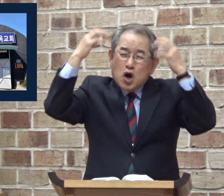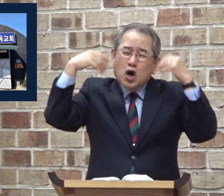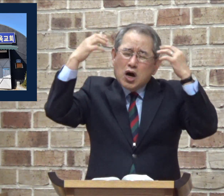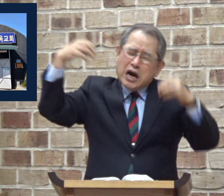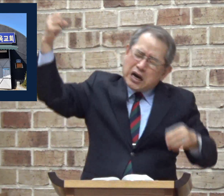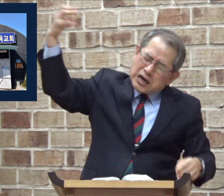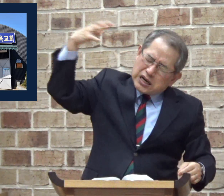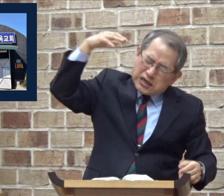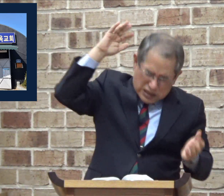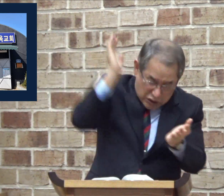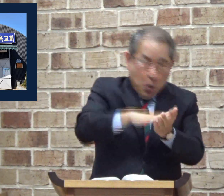많습니다.